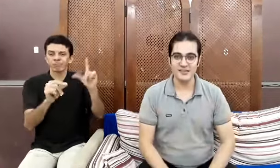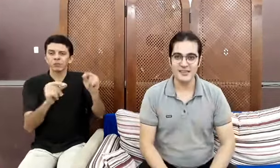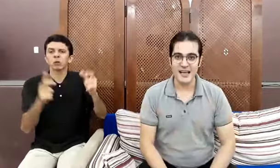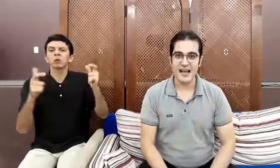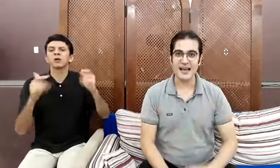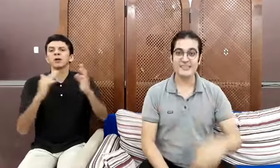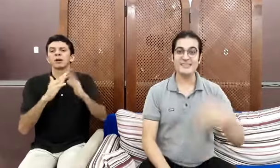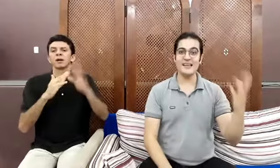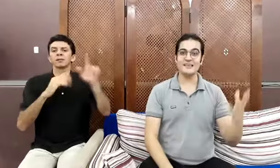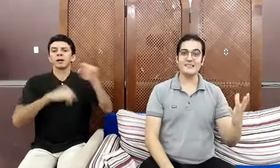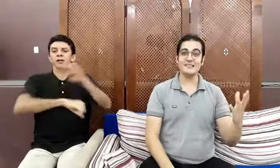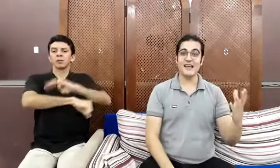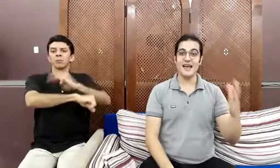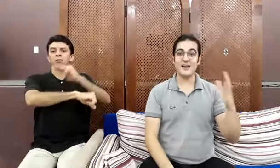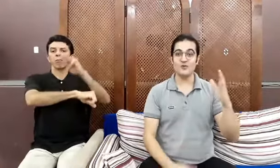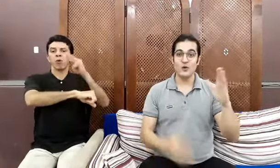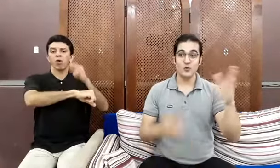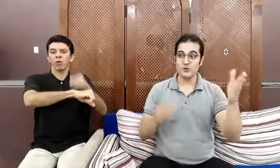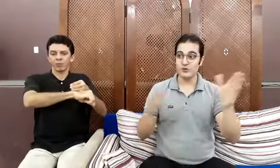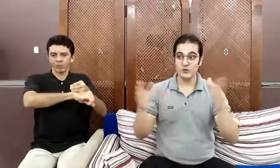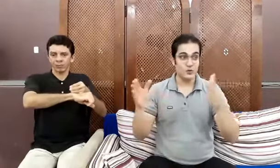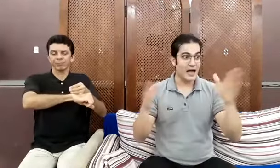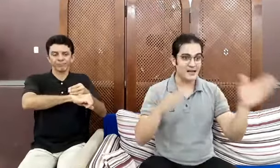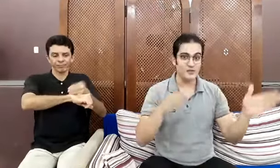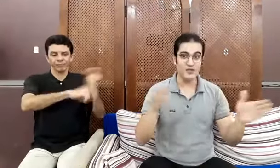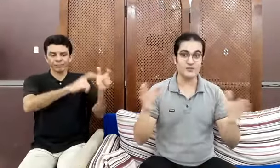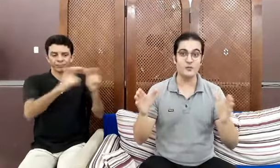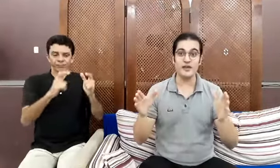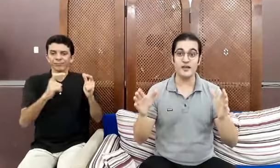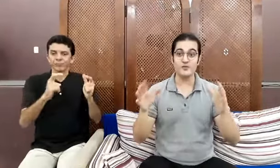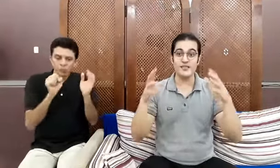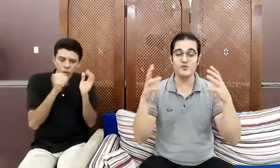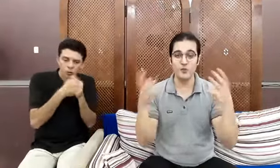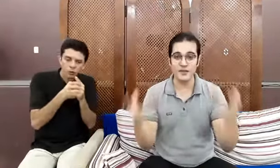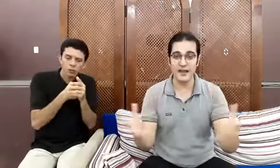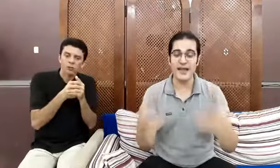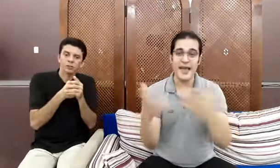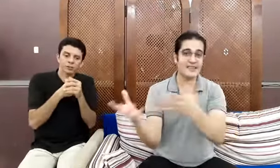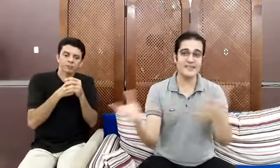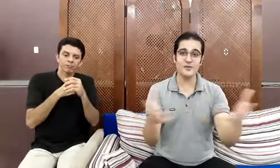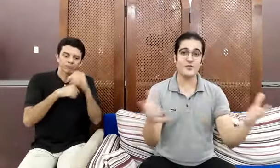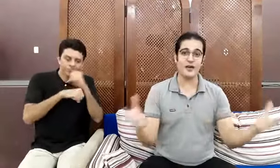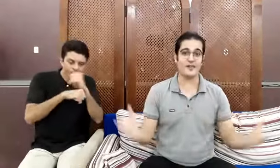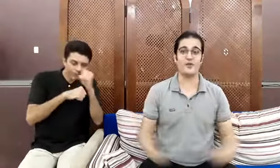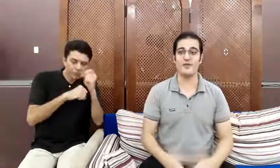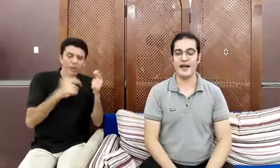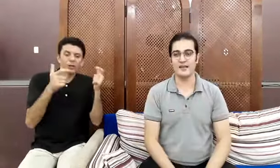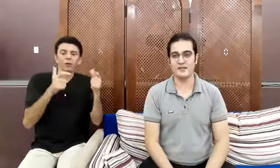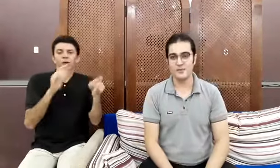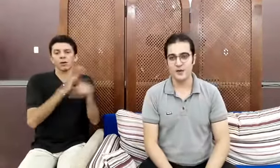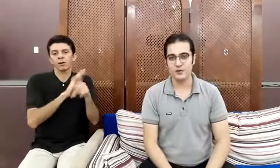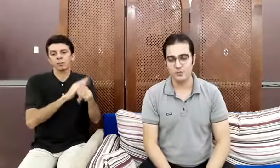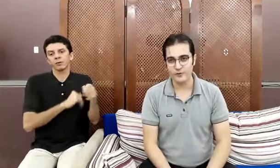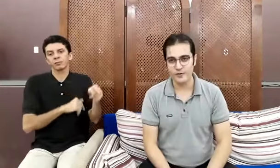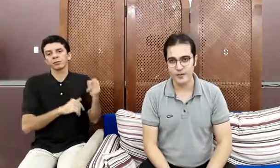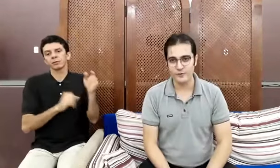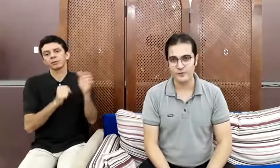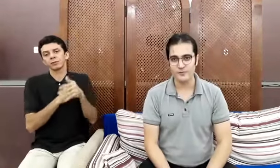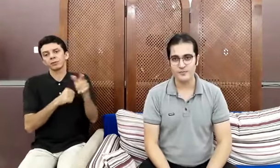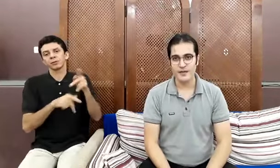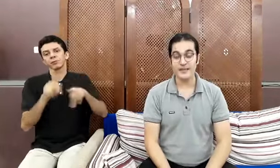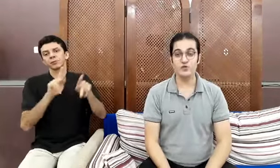montanhas, a casa deles eram os lugares onde eles poderiam se esconder. Essa era a nova casa do povo de